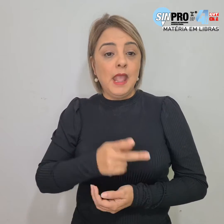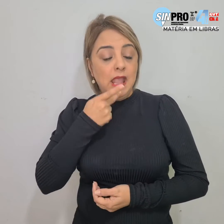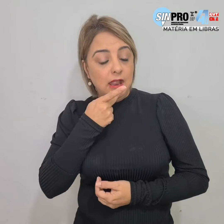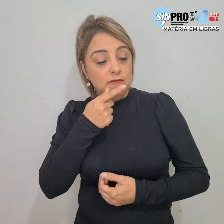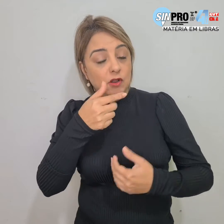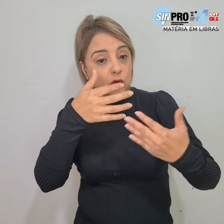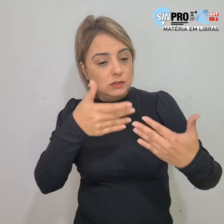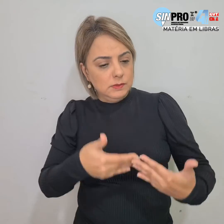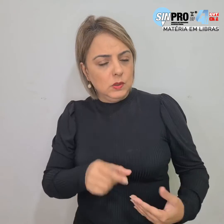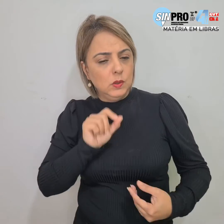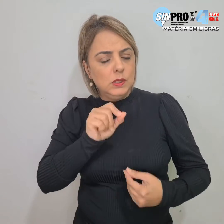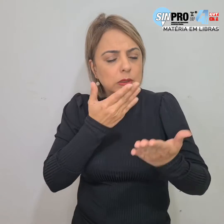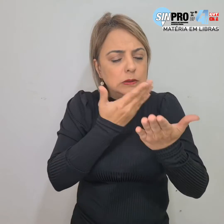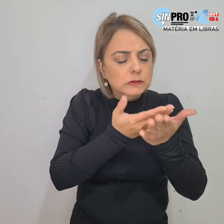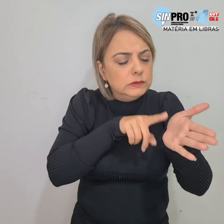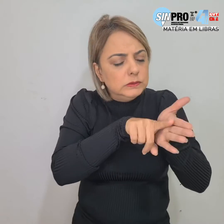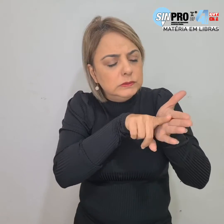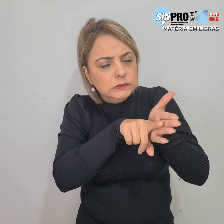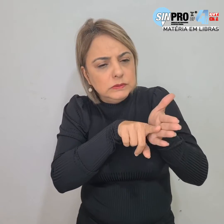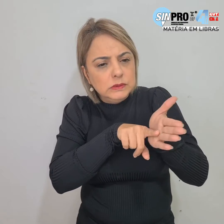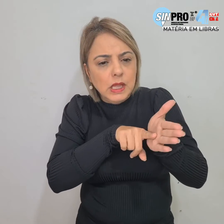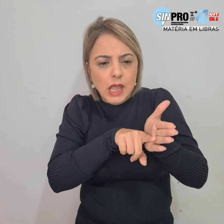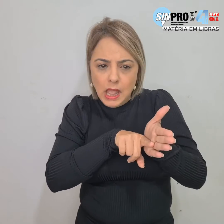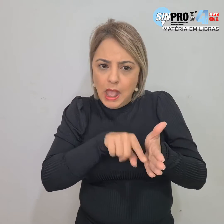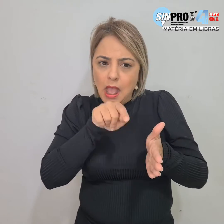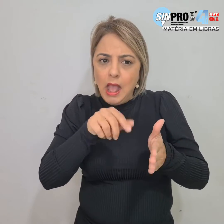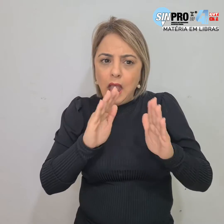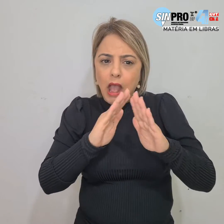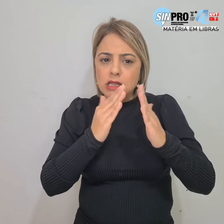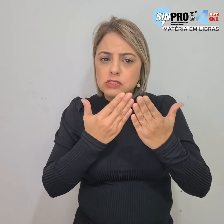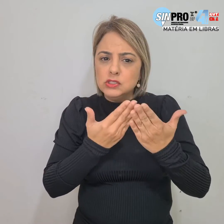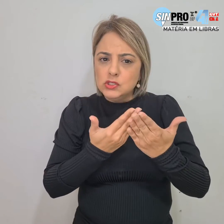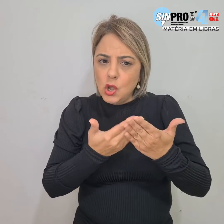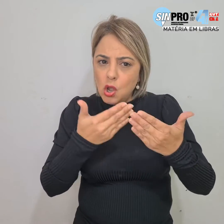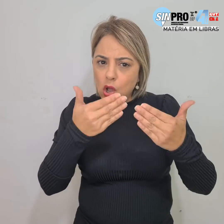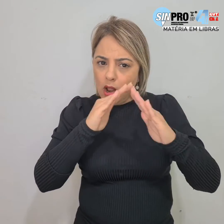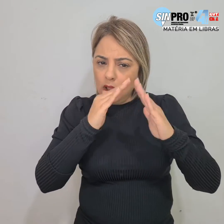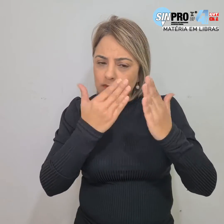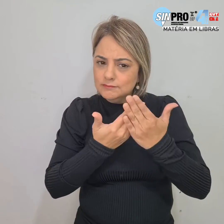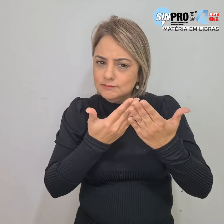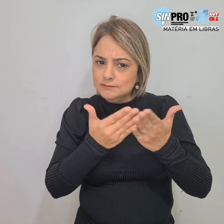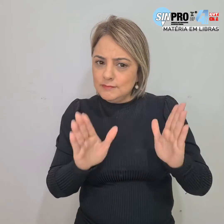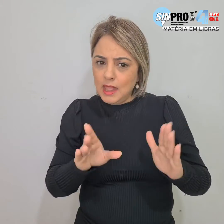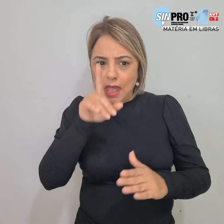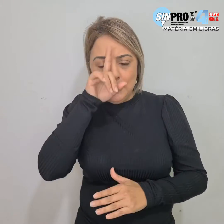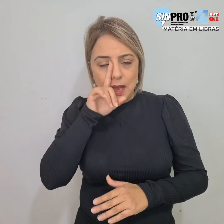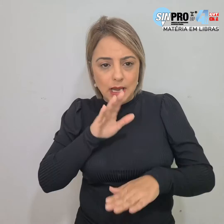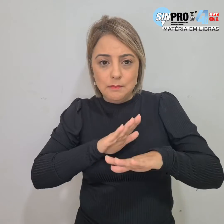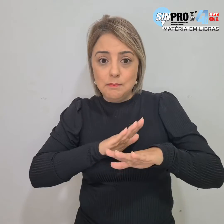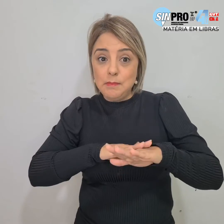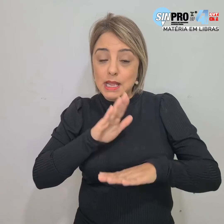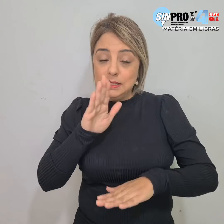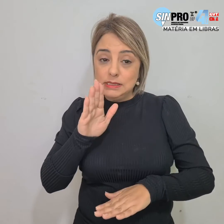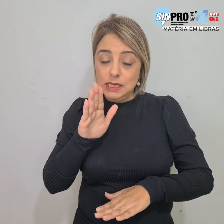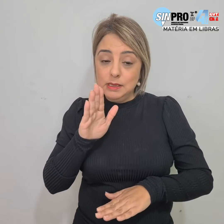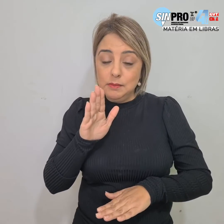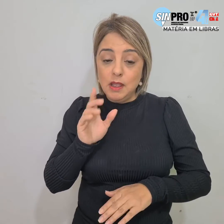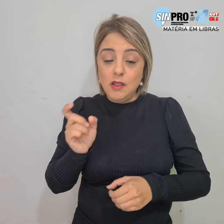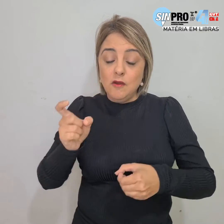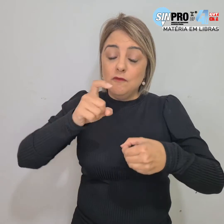em estudo a possibilidade das escolas municipais, que estão em regiões amarelas há mais tempo, puxarem a retomada.